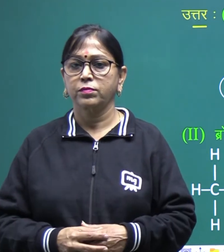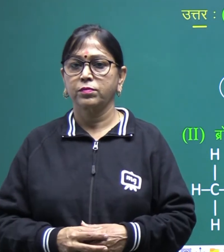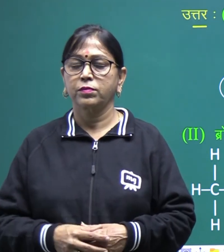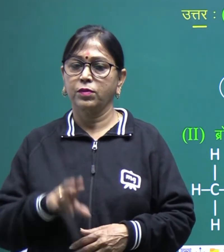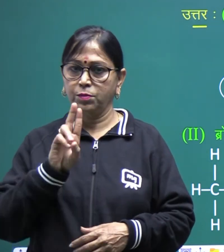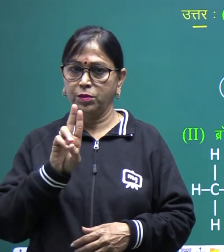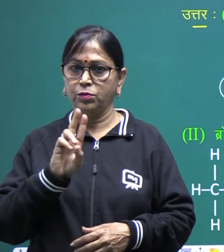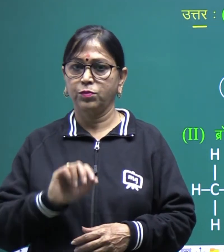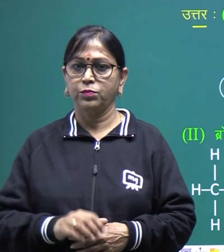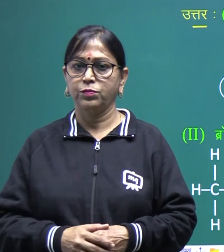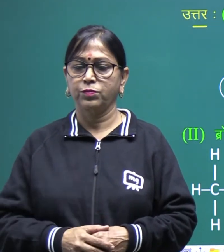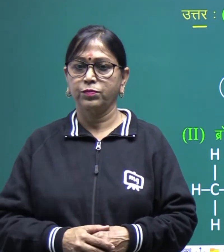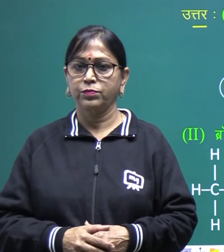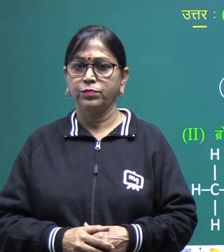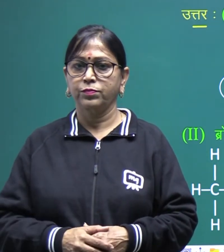नंबर 2